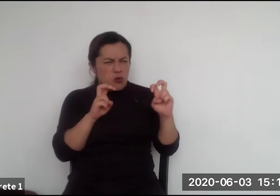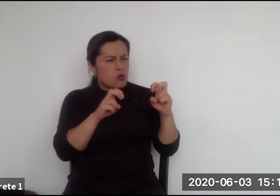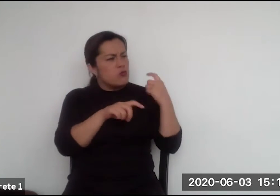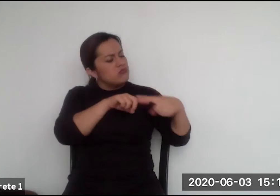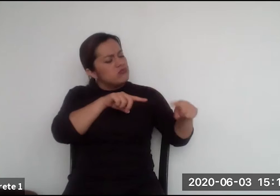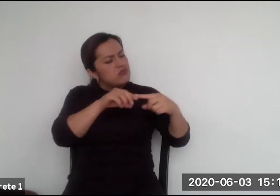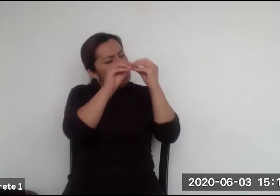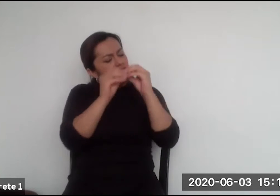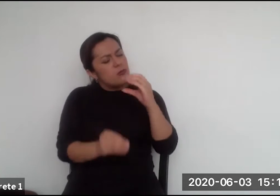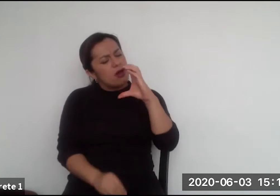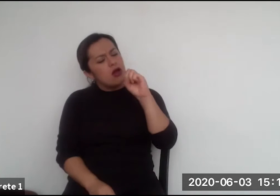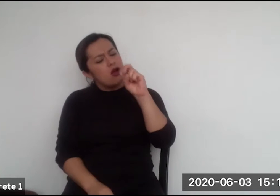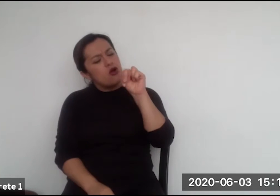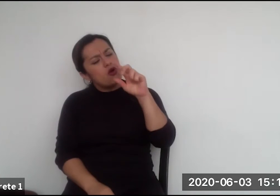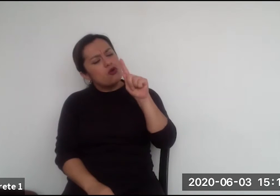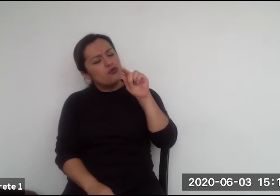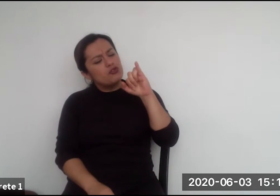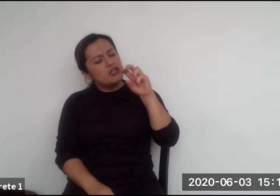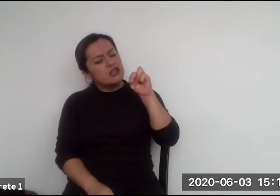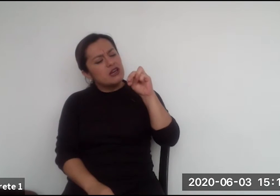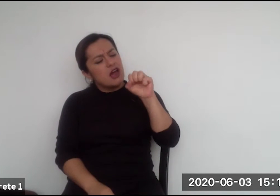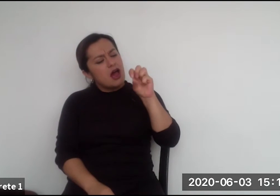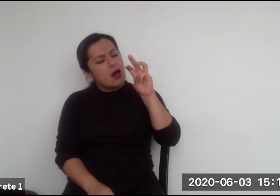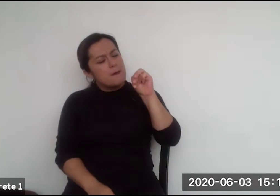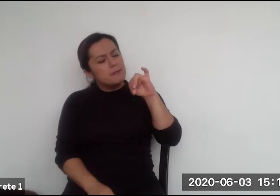múltiples, distintos, ¿cierto?